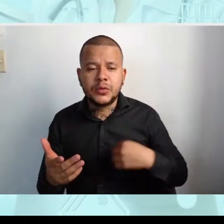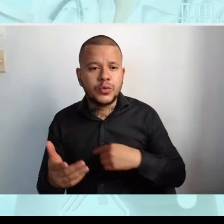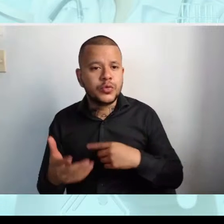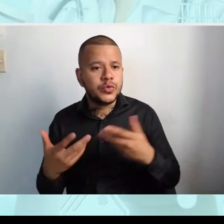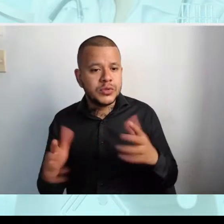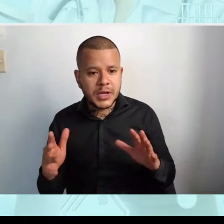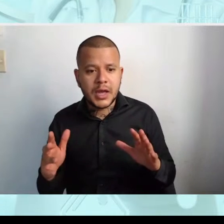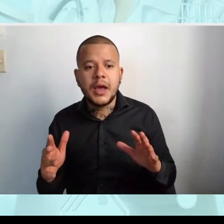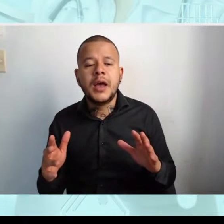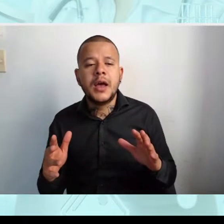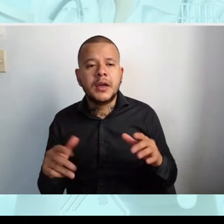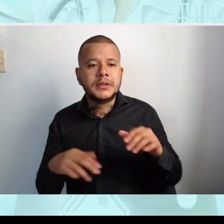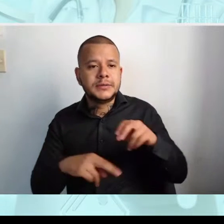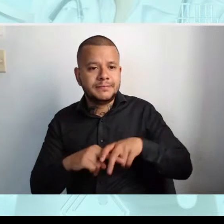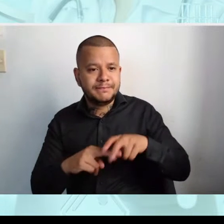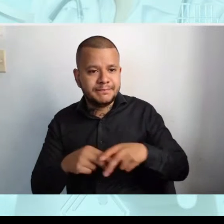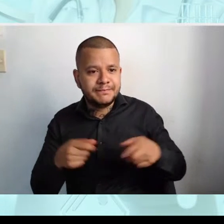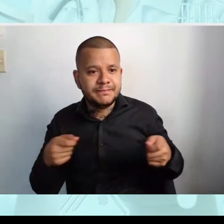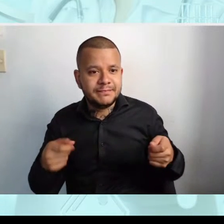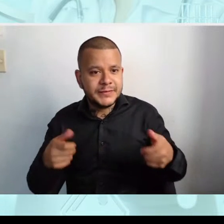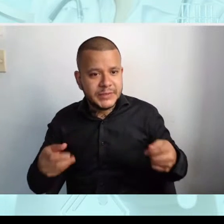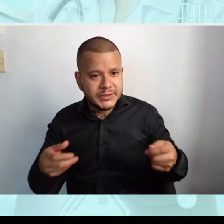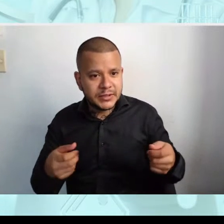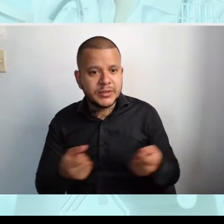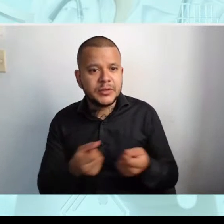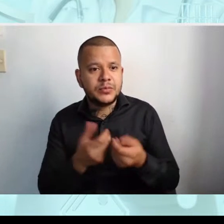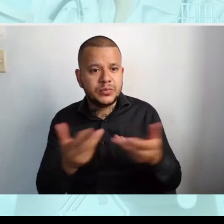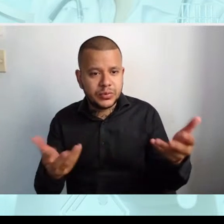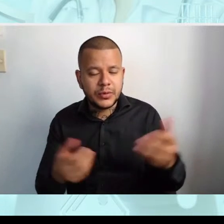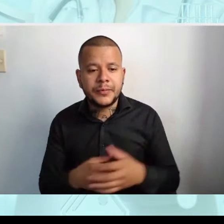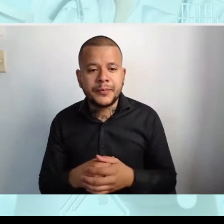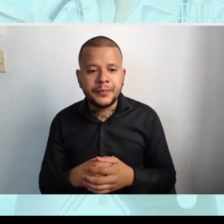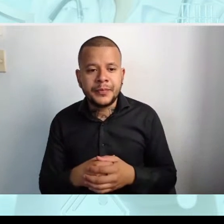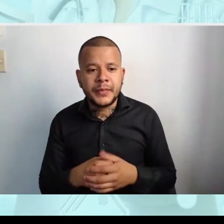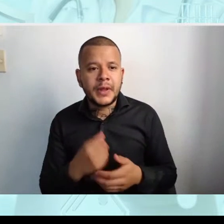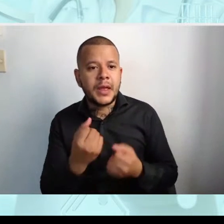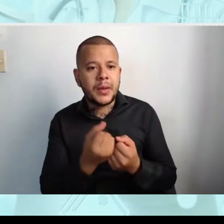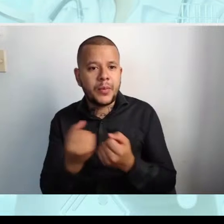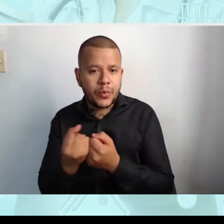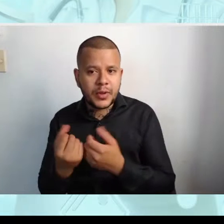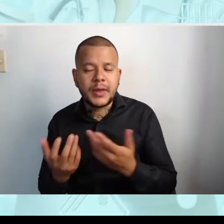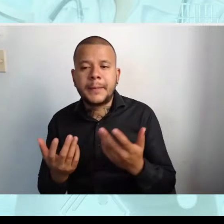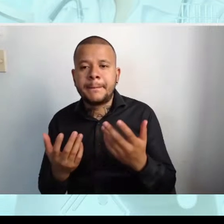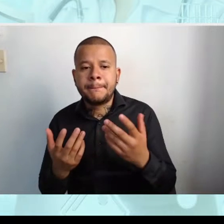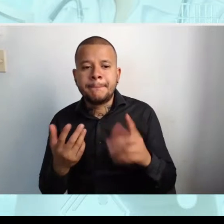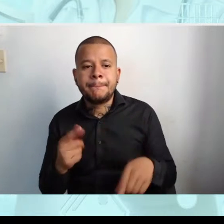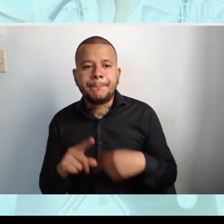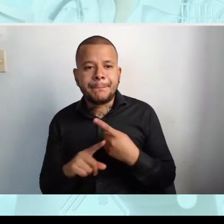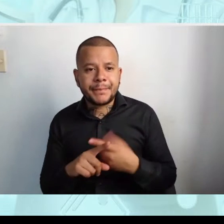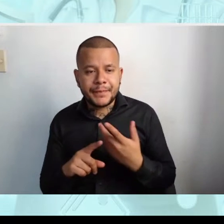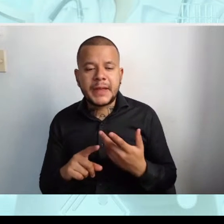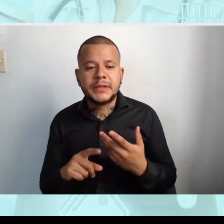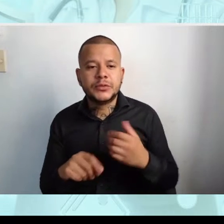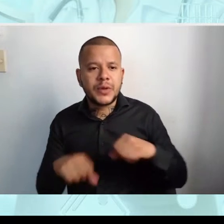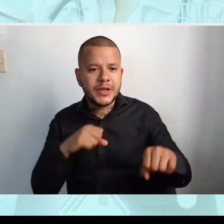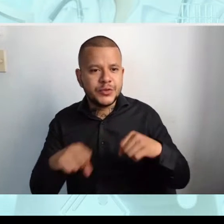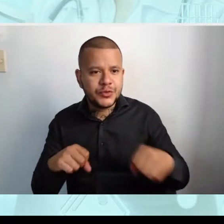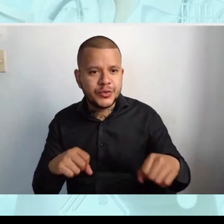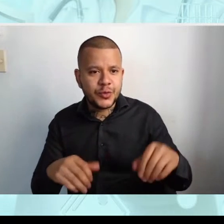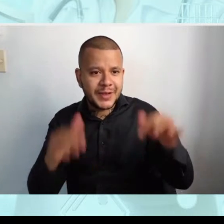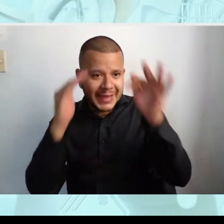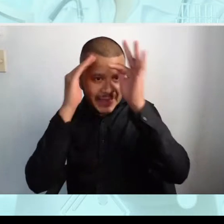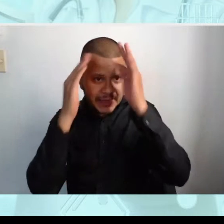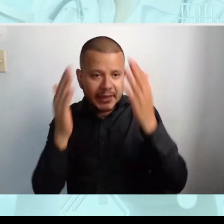un sinnúmero de sillas de ruedas a través de la Oficina de Gestión Social para apoyar, hemos hecho gestión clínica, hemos hecho